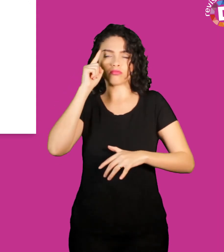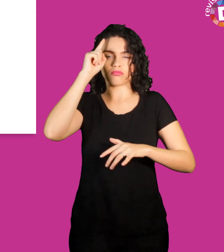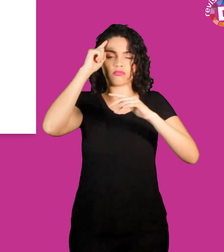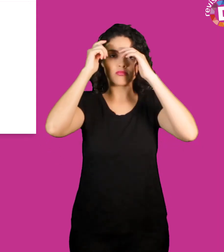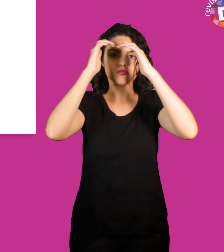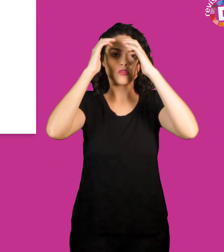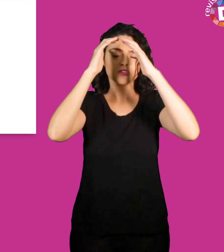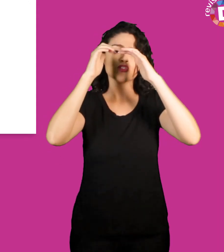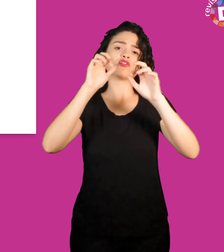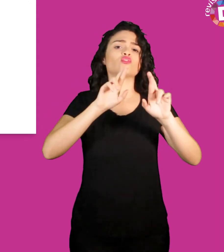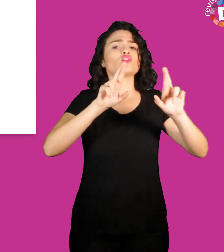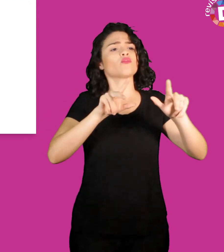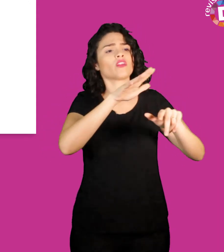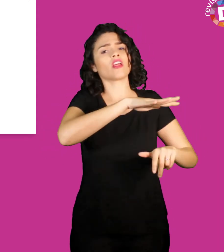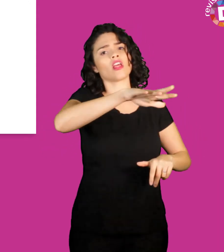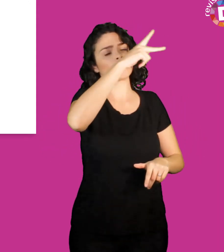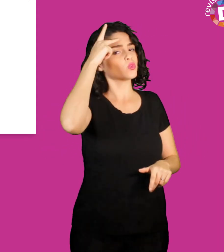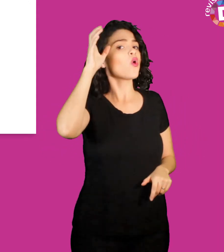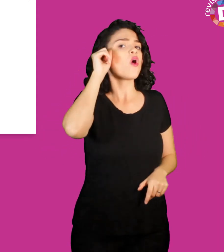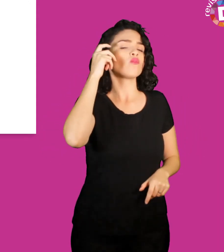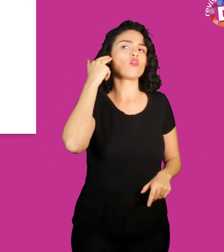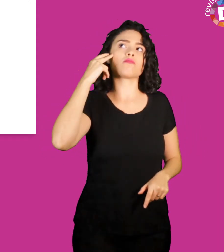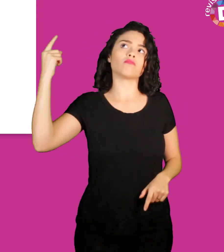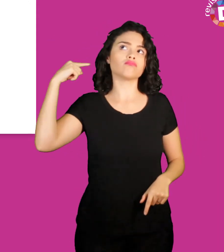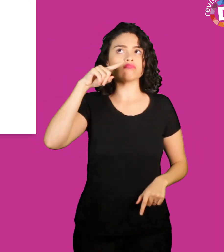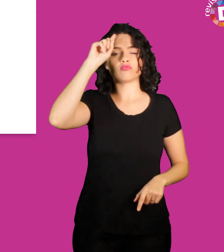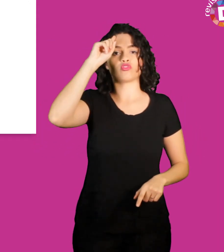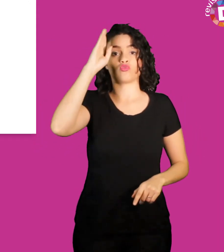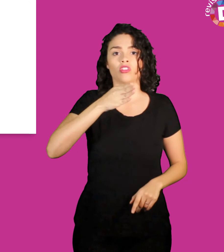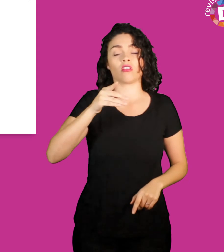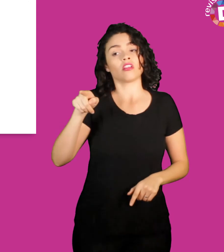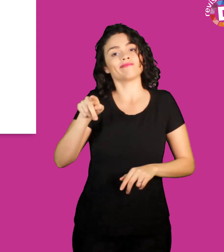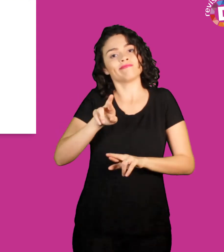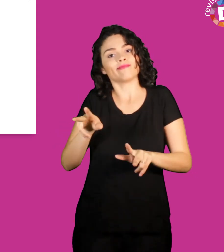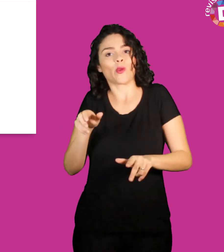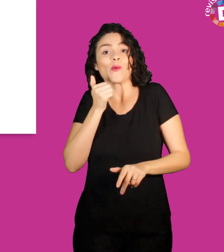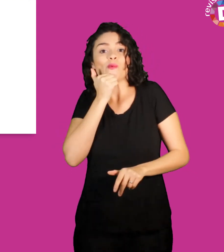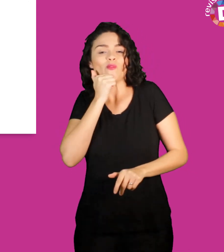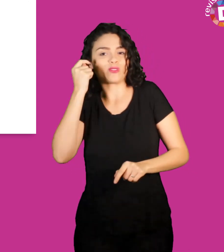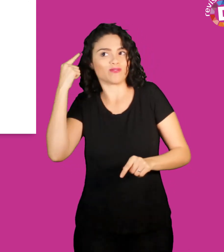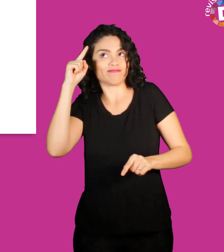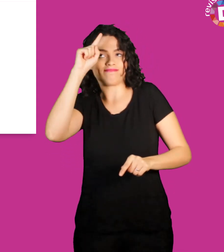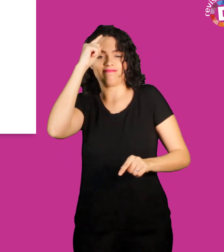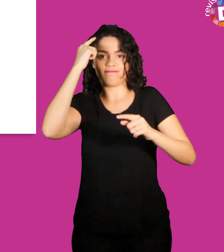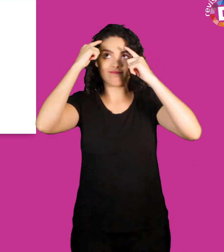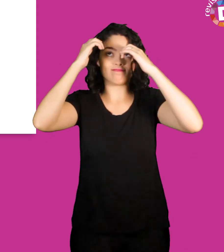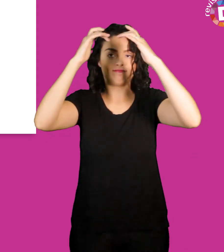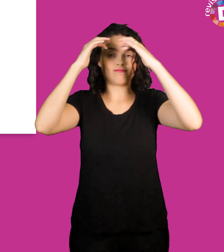nas pessoas com a audição perfeita um dos pacientes submetidos à cirurgia realizada no dia 30 do